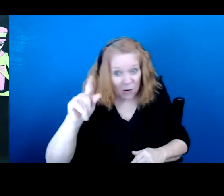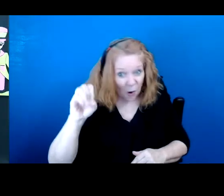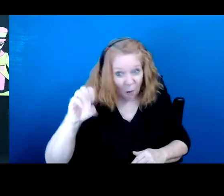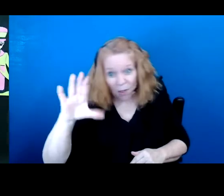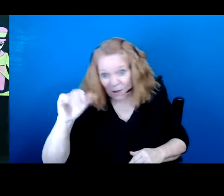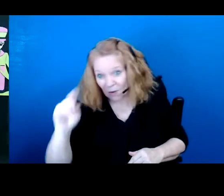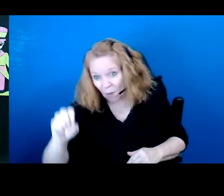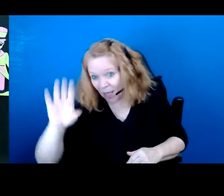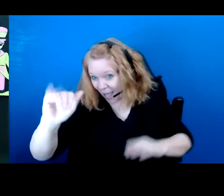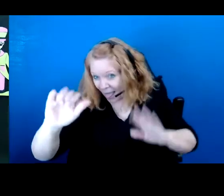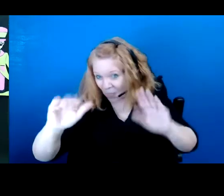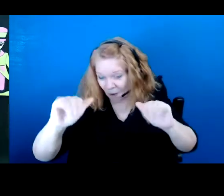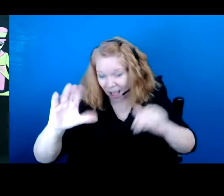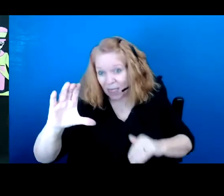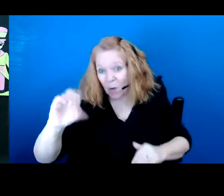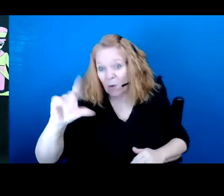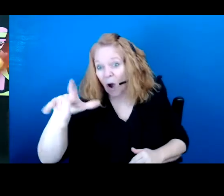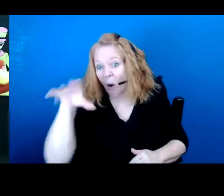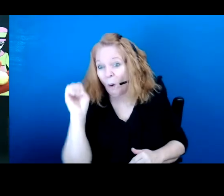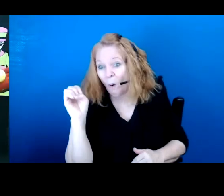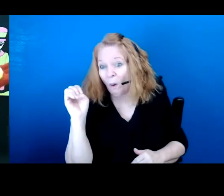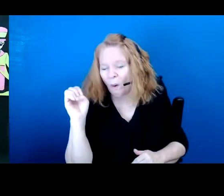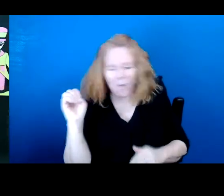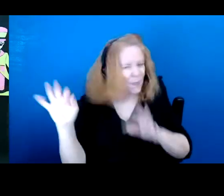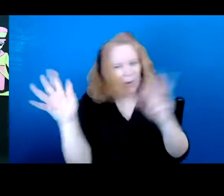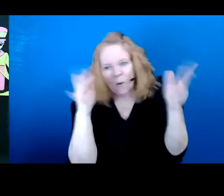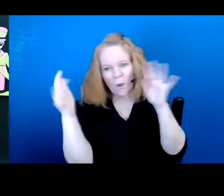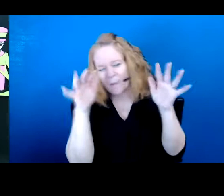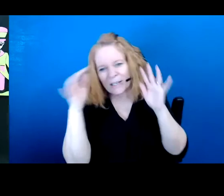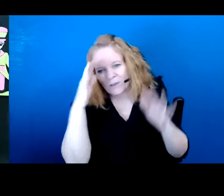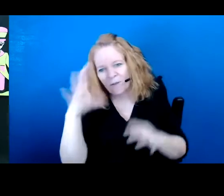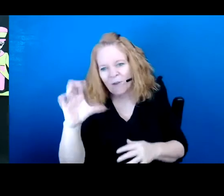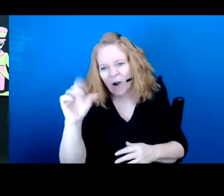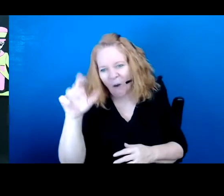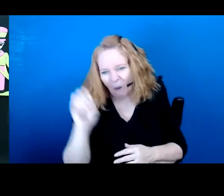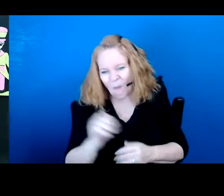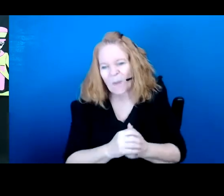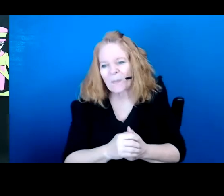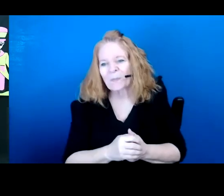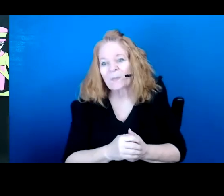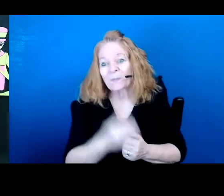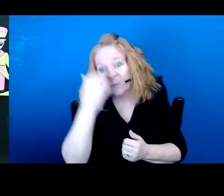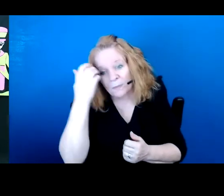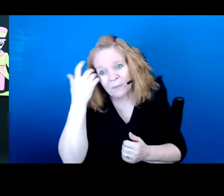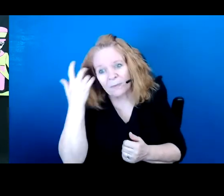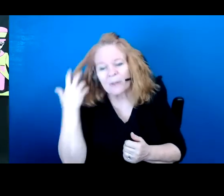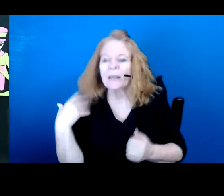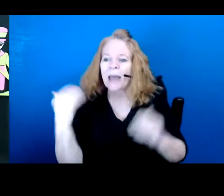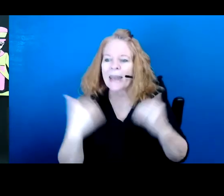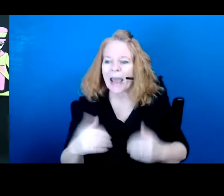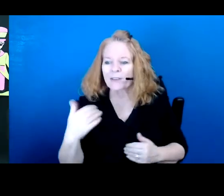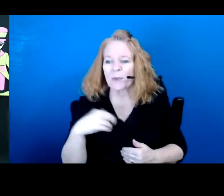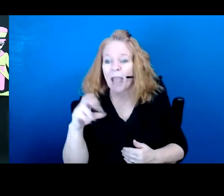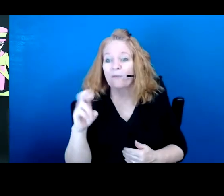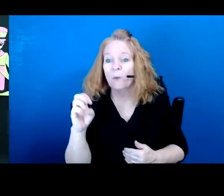con com hola hola hola con tiro que viejo y quien